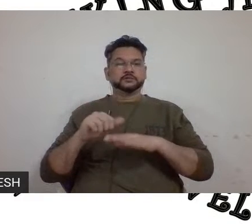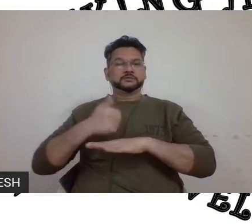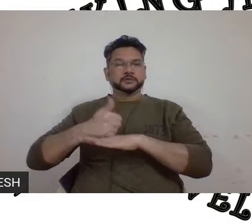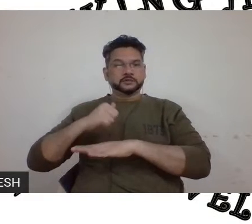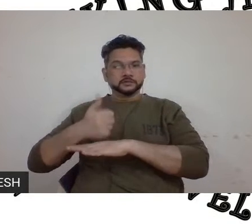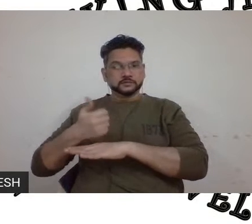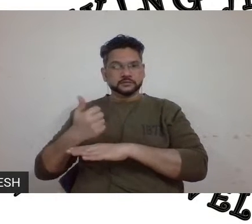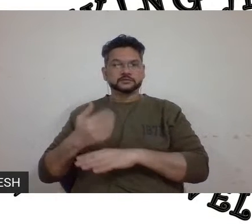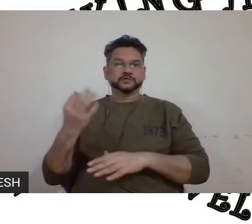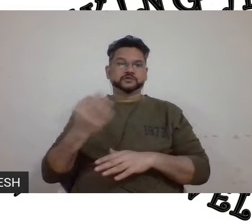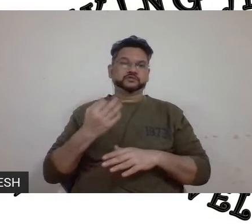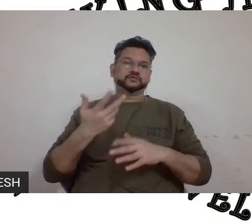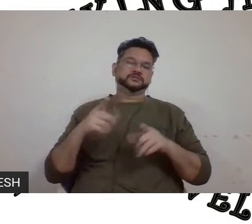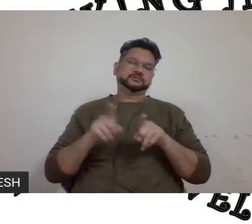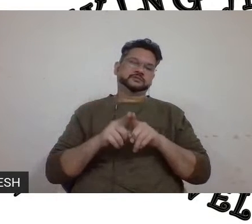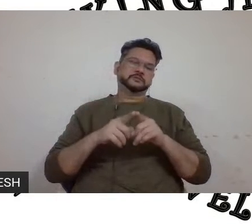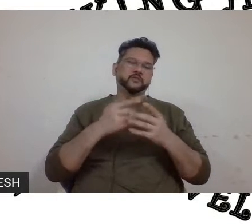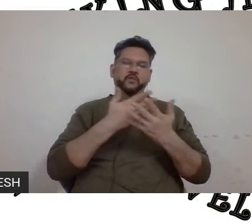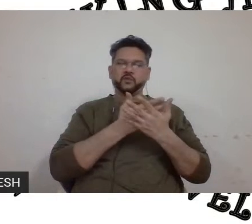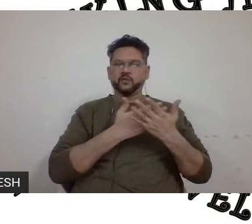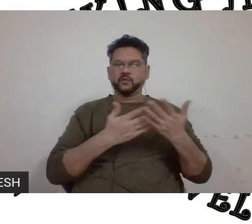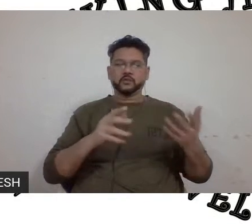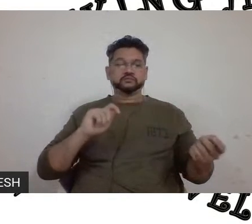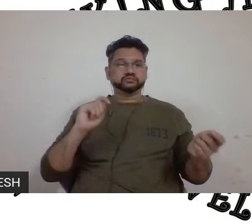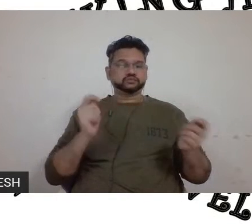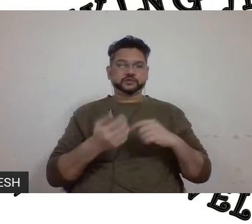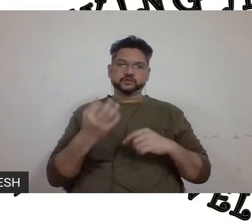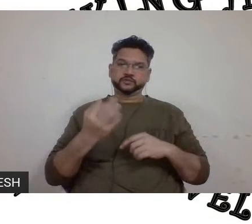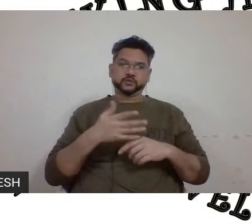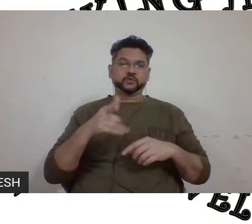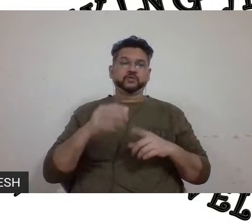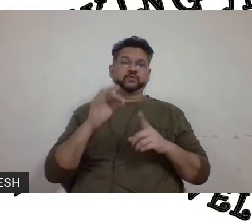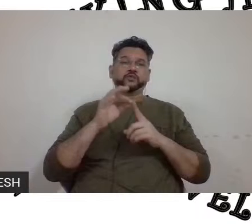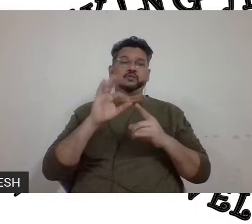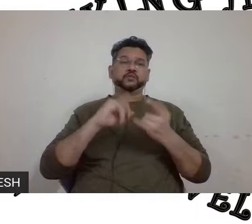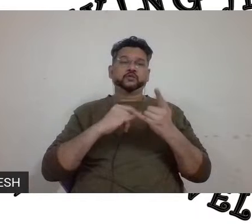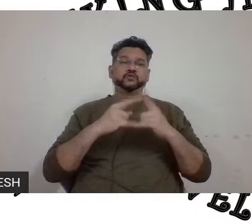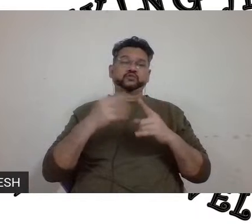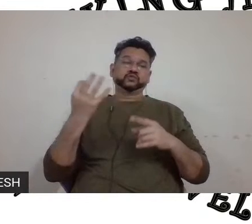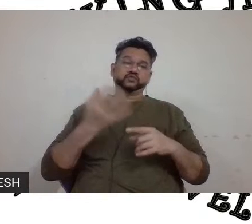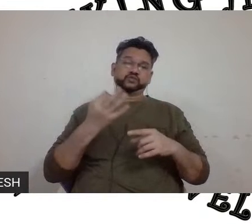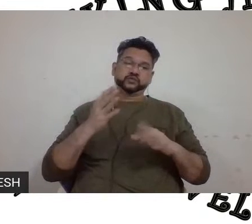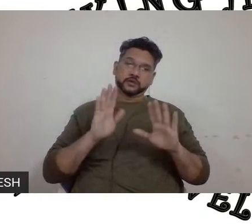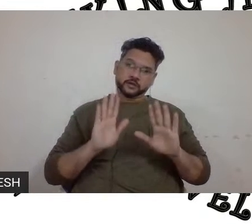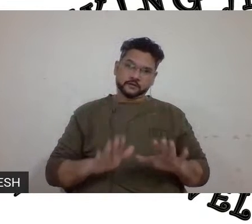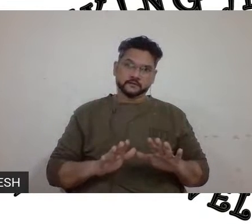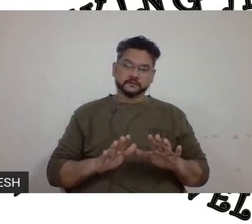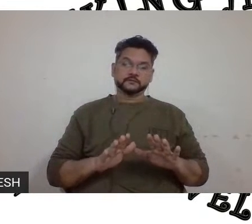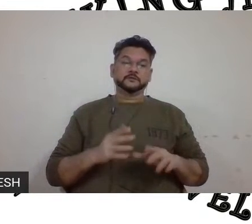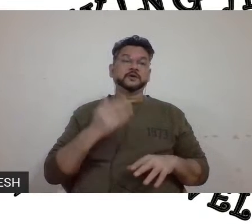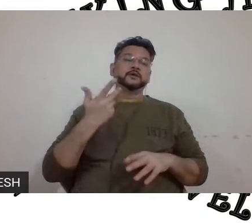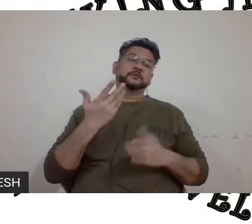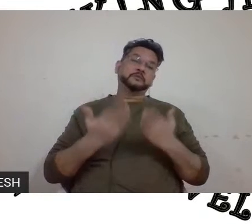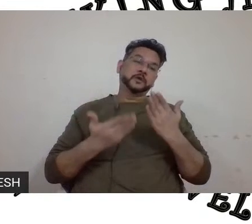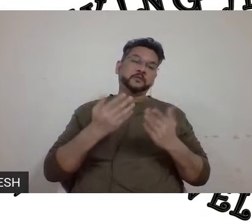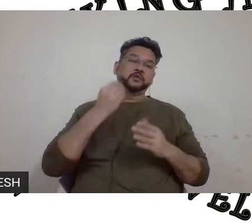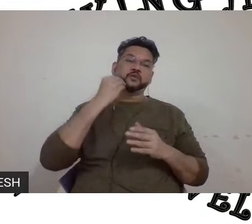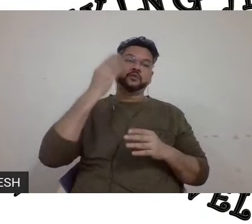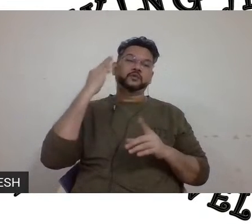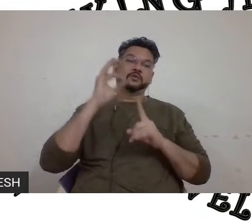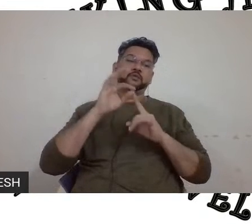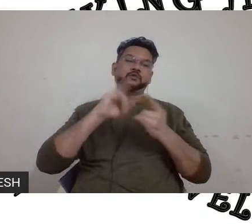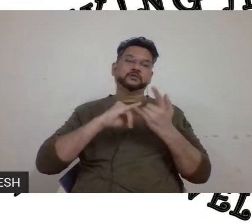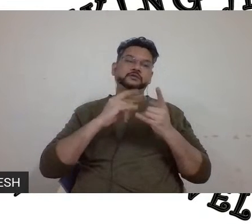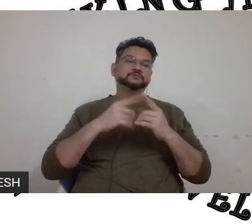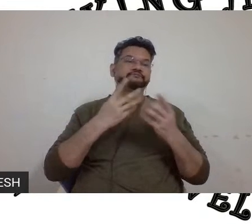अंदर काफी सारे पोस्ट क्रिएट हुए हैं, न्यू पोस्ट क्रिएट हुई हैं, कई सारी पोस्ट खत्म हो चुकी हैं और